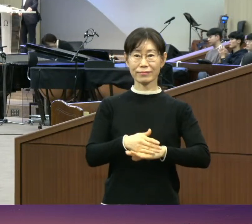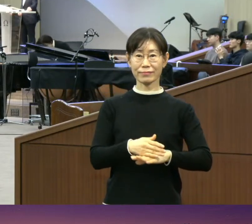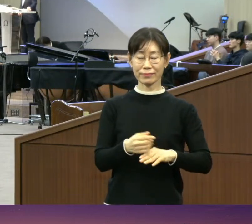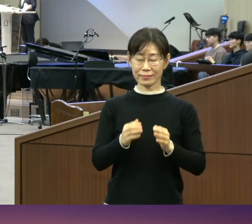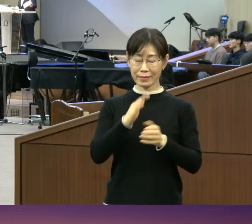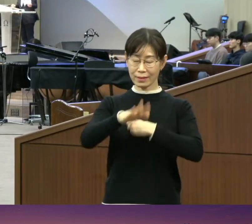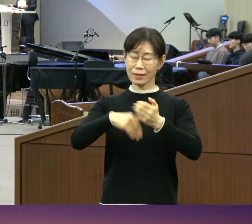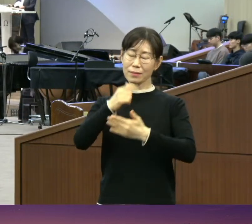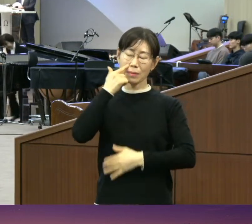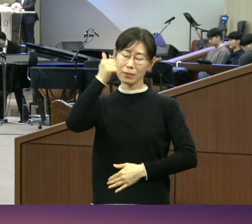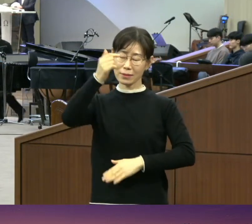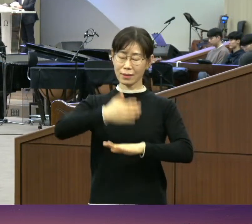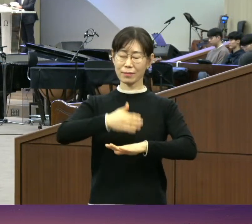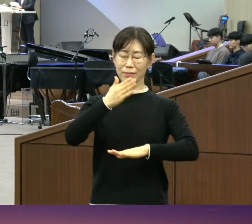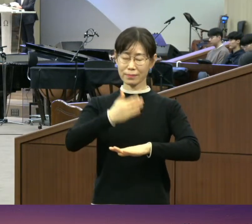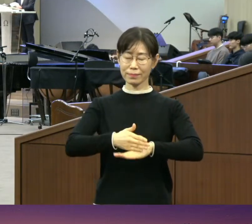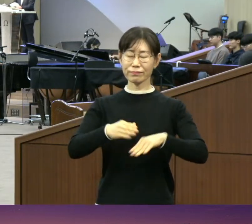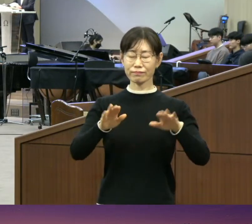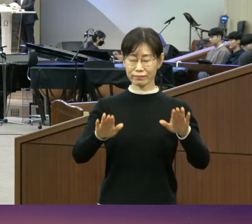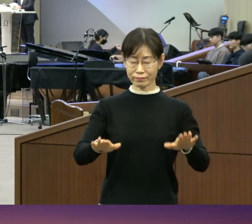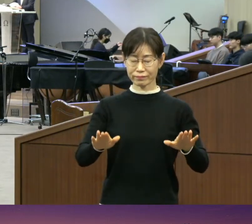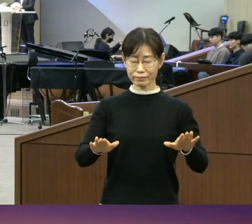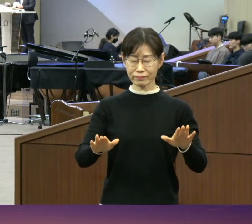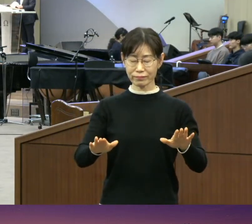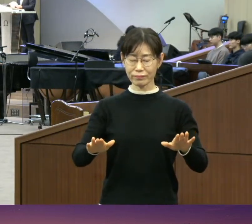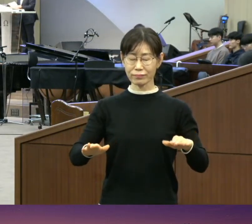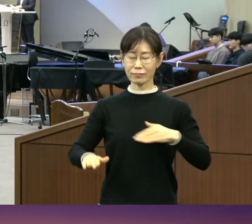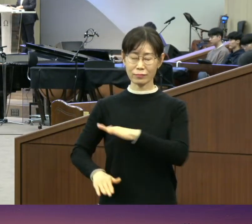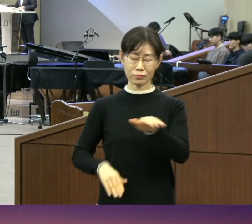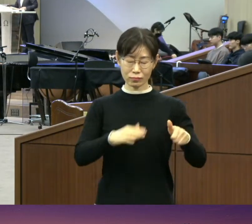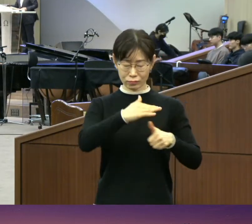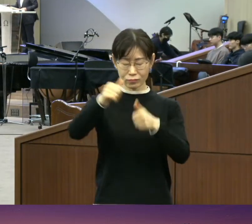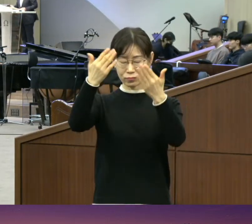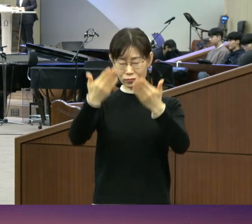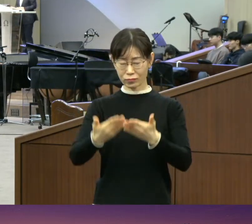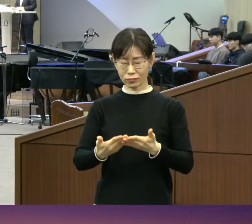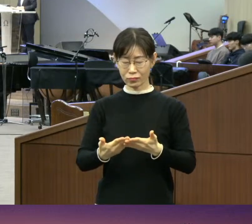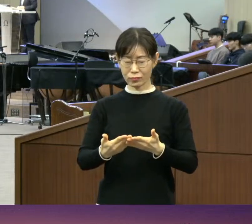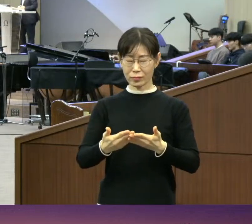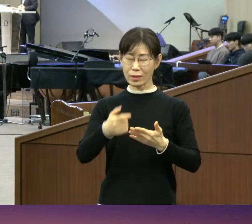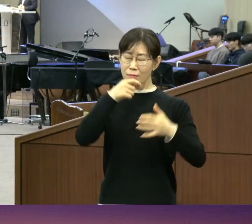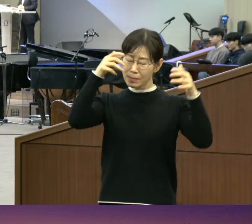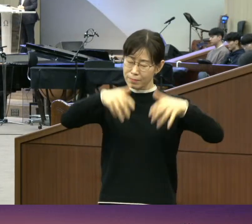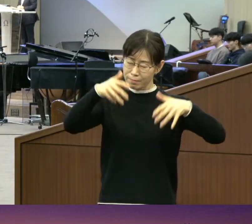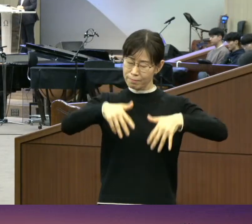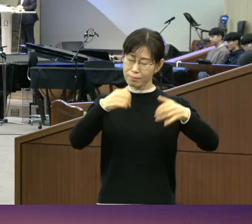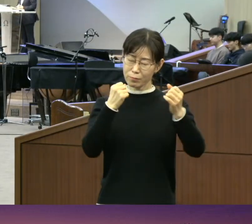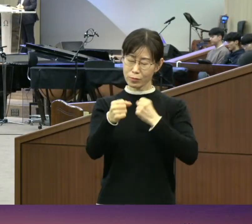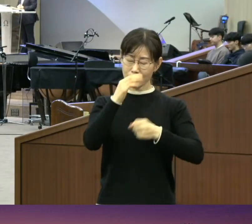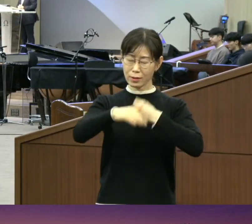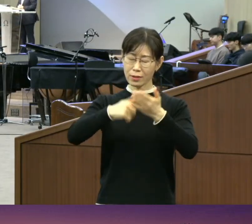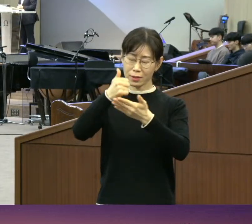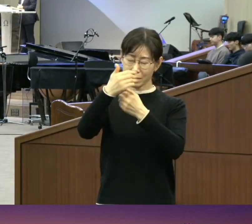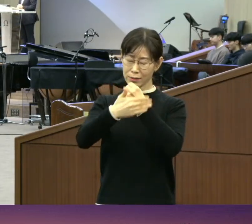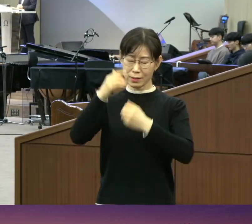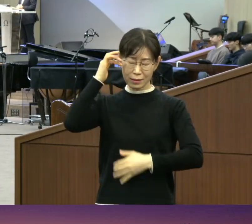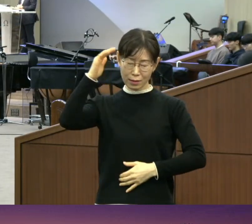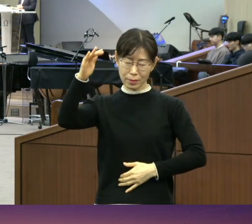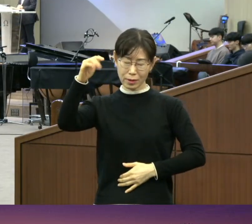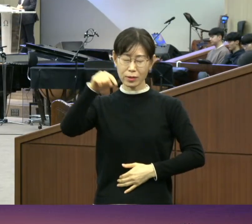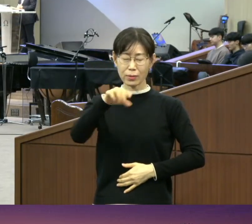기도하겠습니다. 하나님 아버지 감사합니다. 오늘 이 밤에 우리를 불러주시고 이 우중에도 주의 은혜를 사모하고 나온